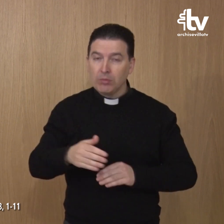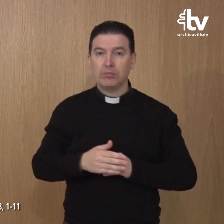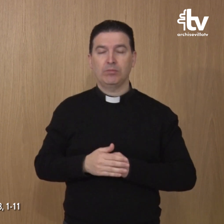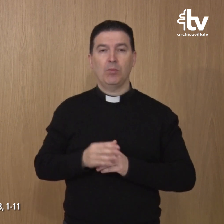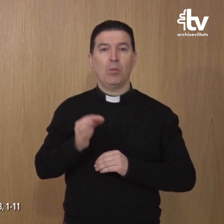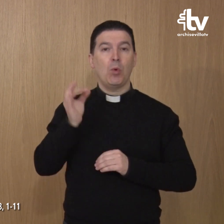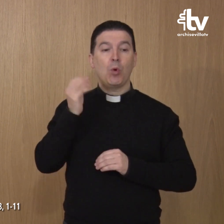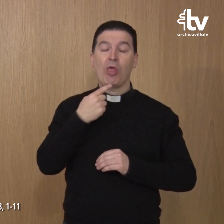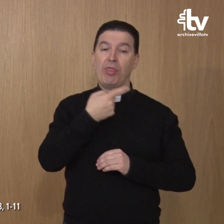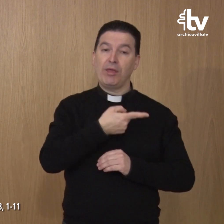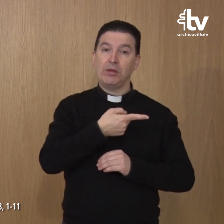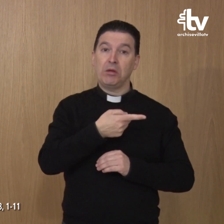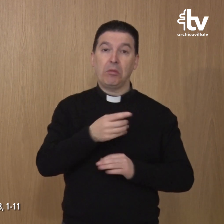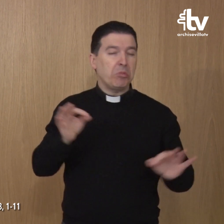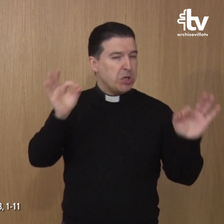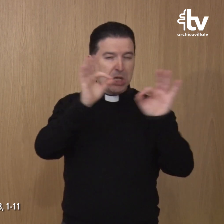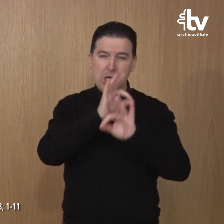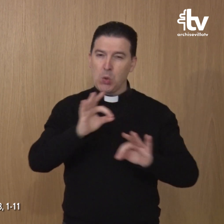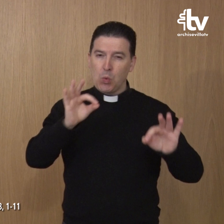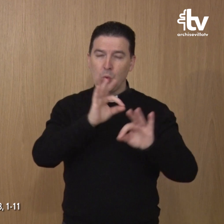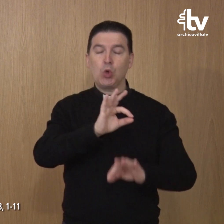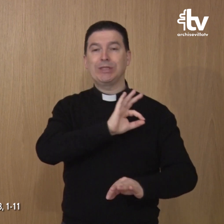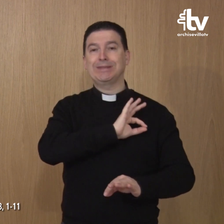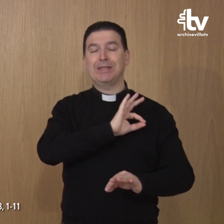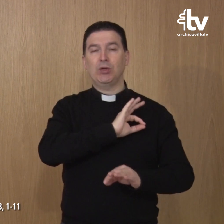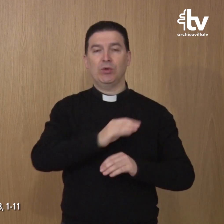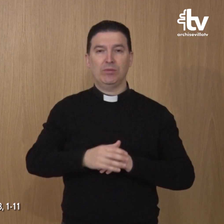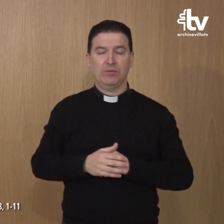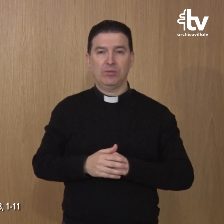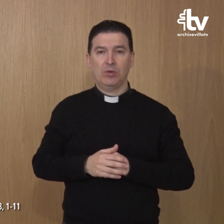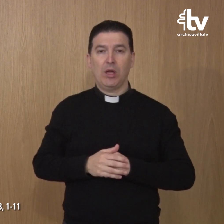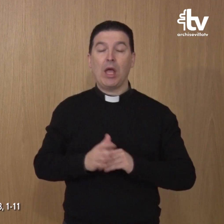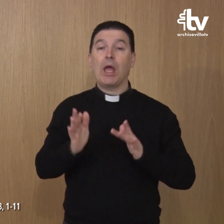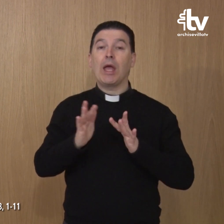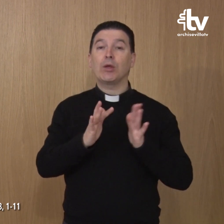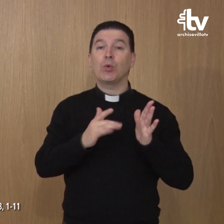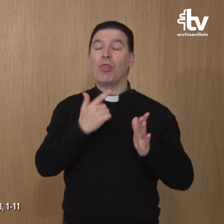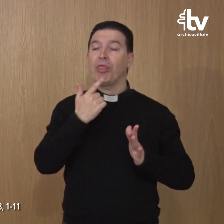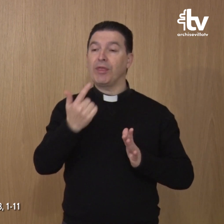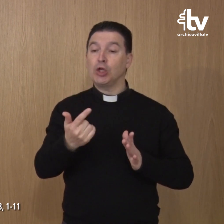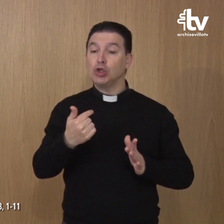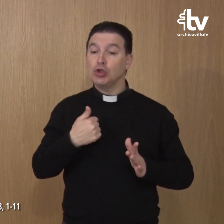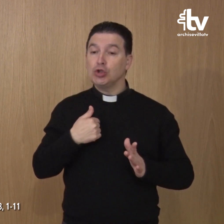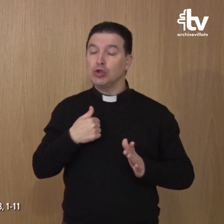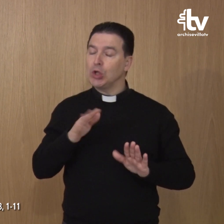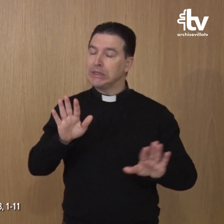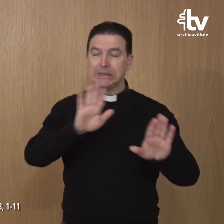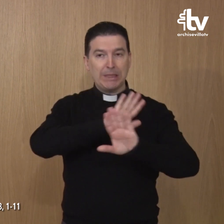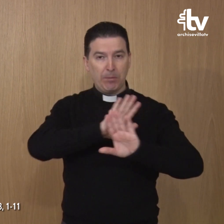Ella contestó, Ninguno, Señor. Jesús dijo, Tampoco yo te